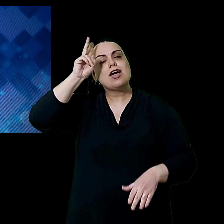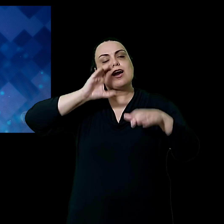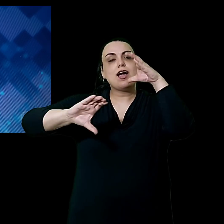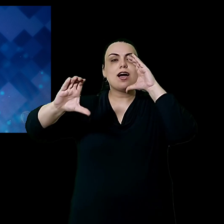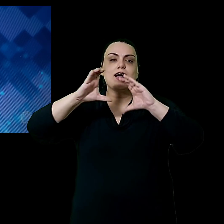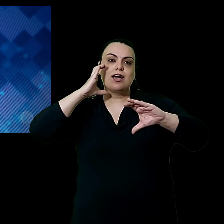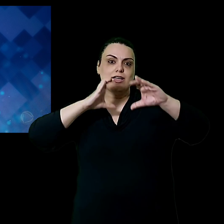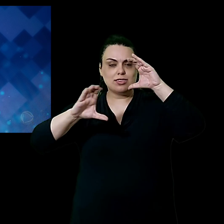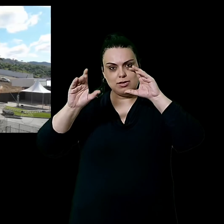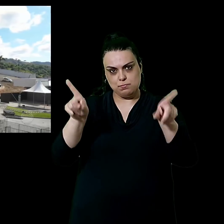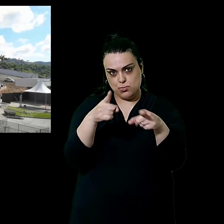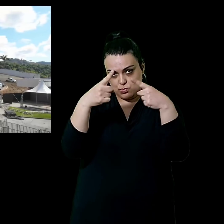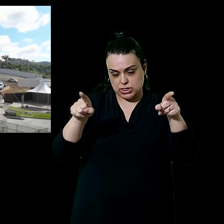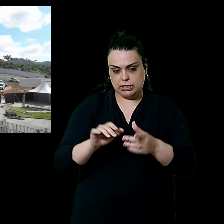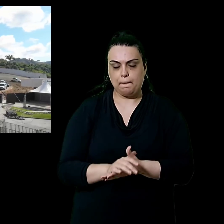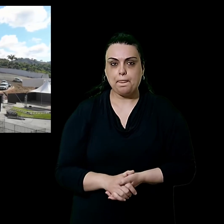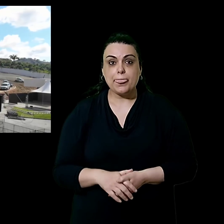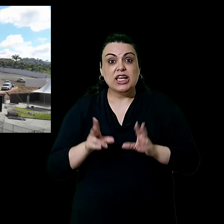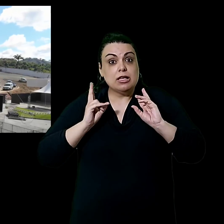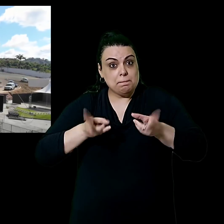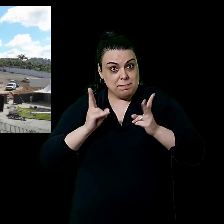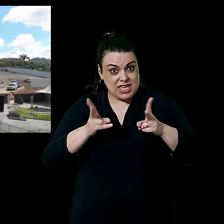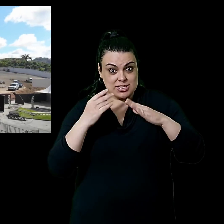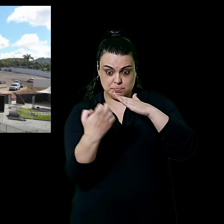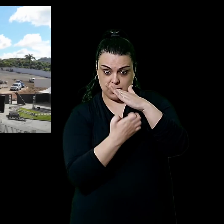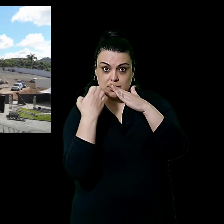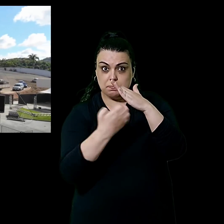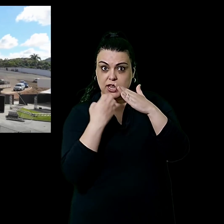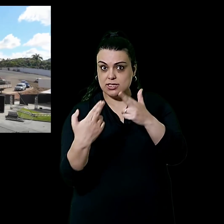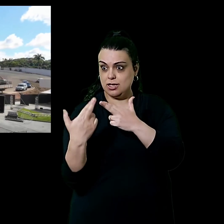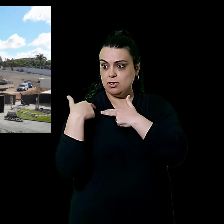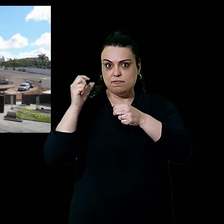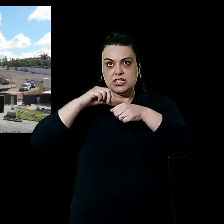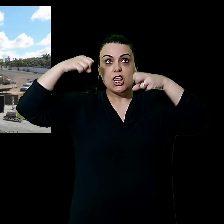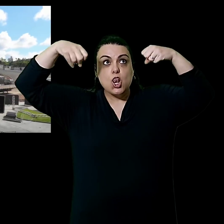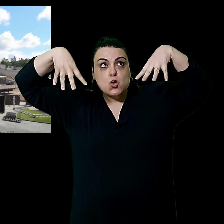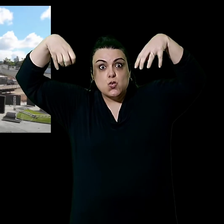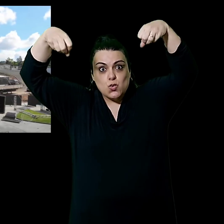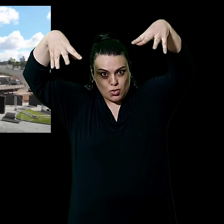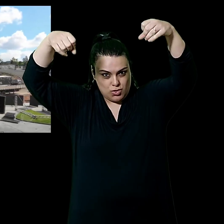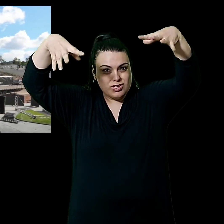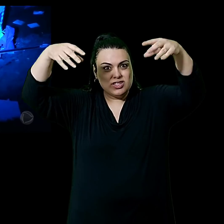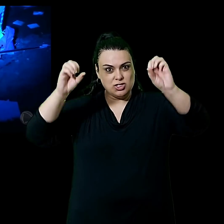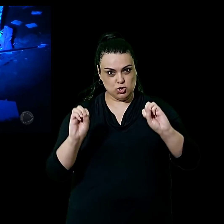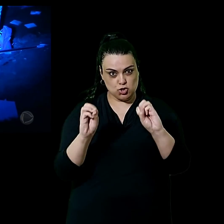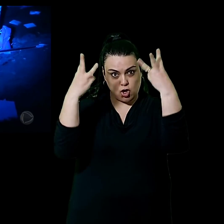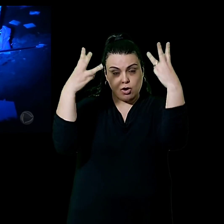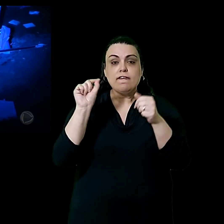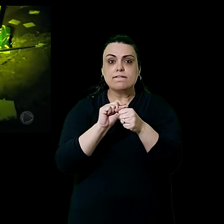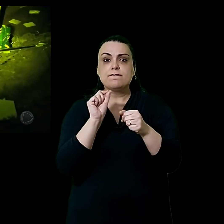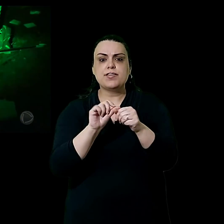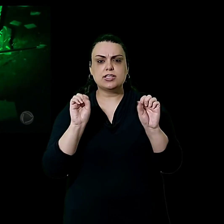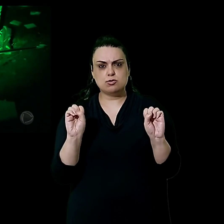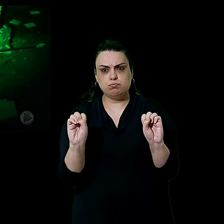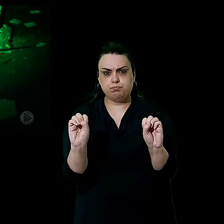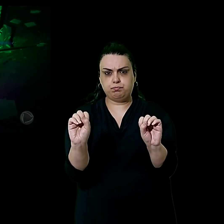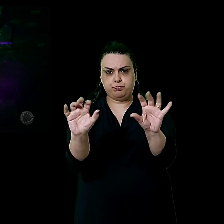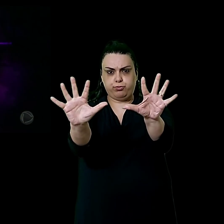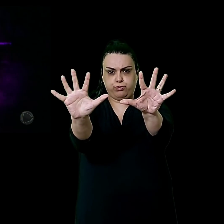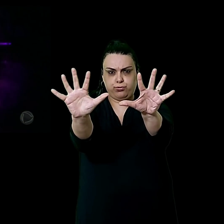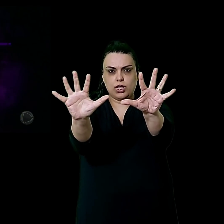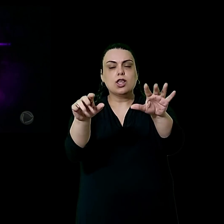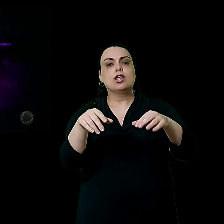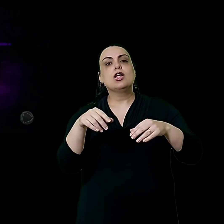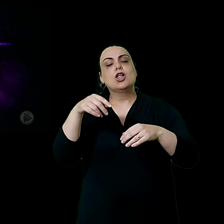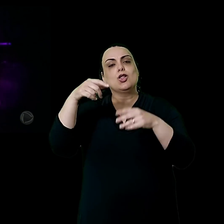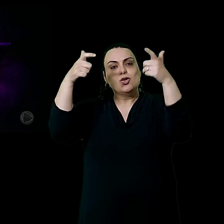relembraram sucessos. A mesma empresa que faria a iluminação do show em Caratinga fez uma projeção de luzes